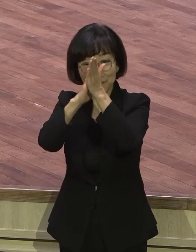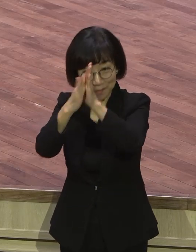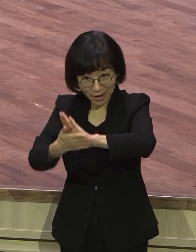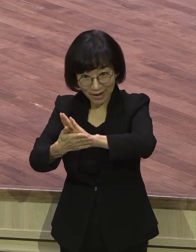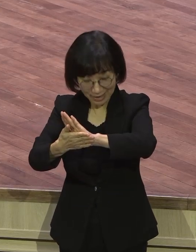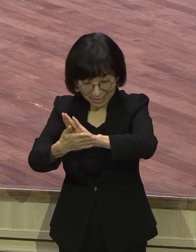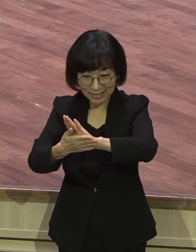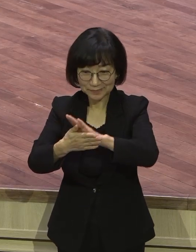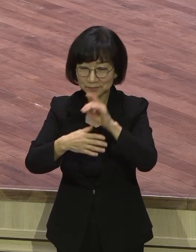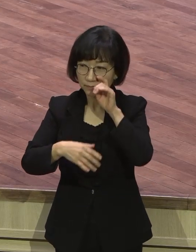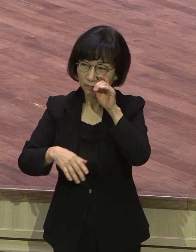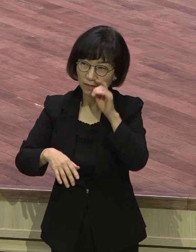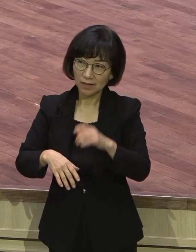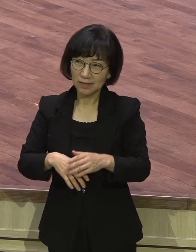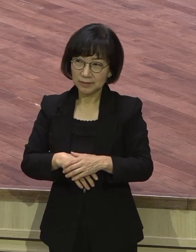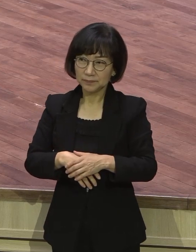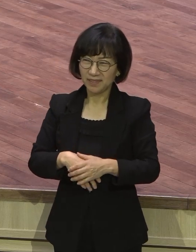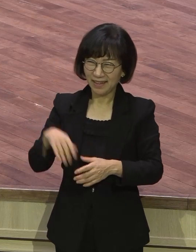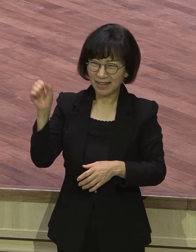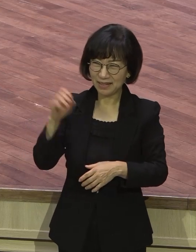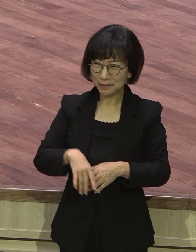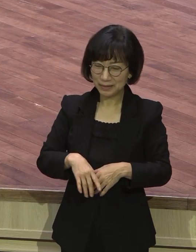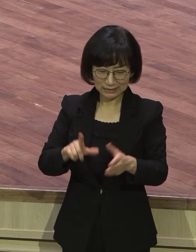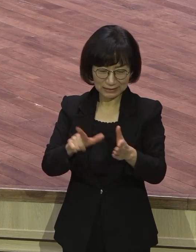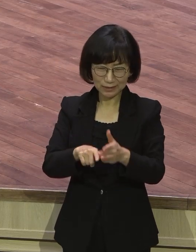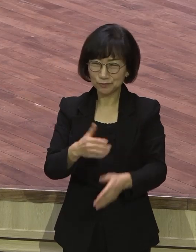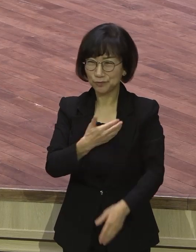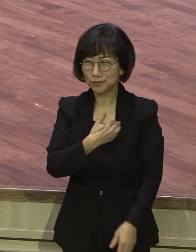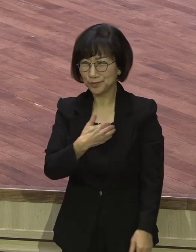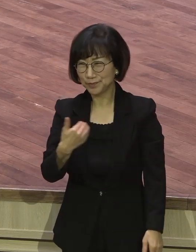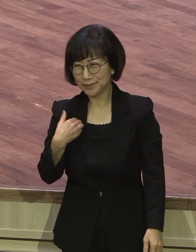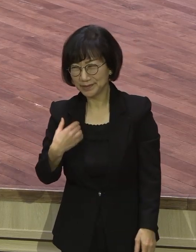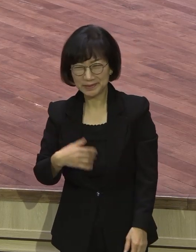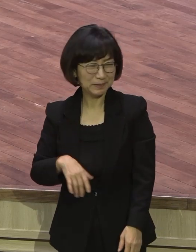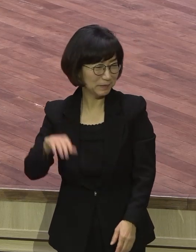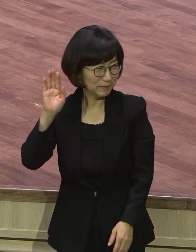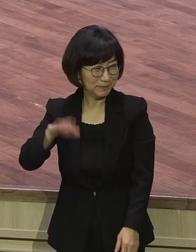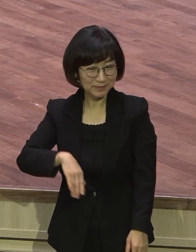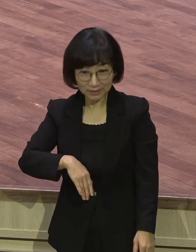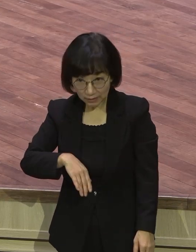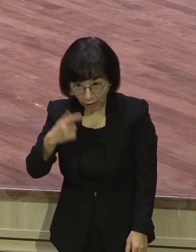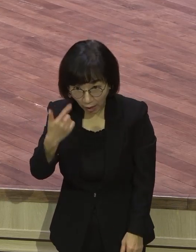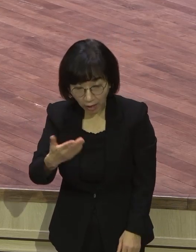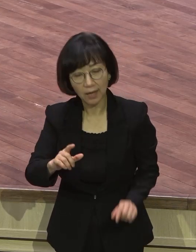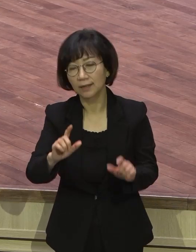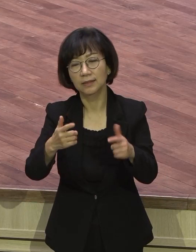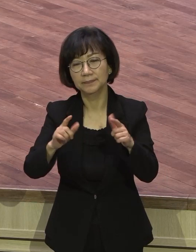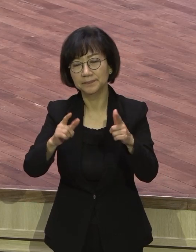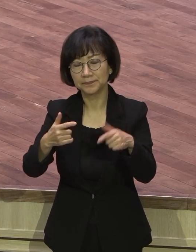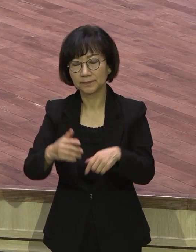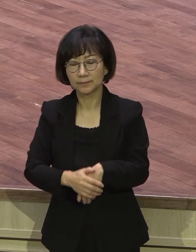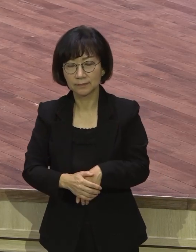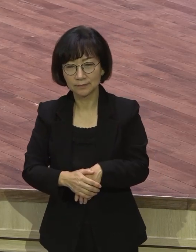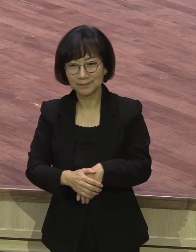아직 올해 많이 남아시니까 언제가 되겠지 그랬습니까. 그 자체가 이미 진거예요.